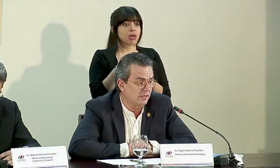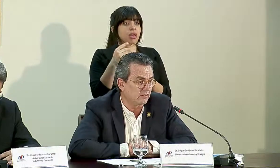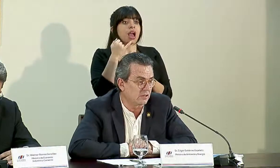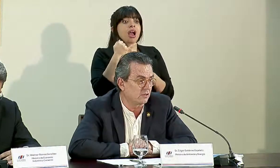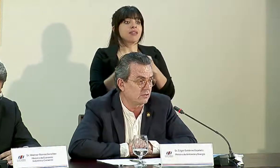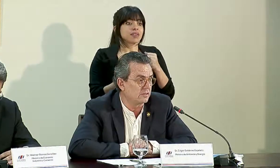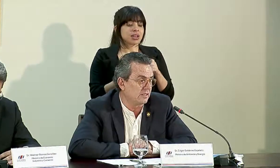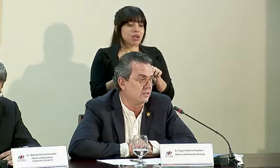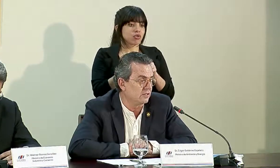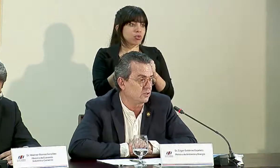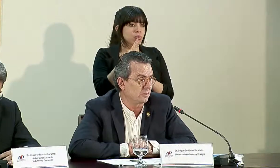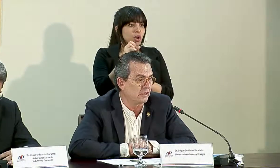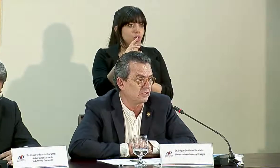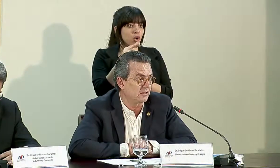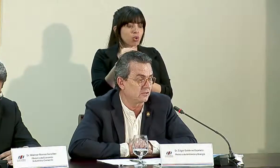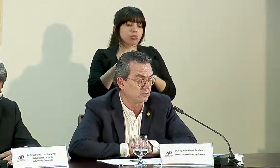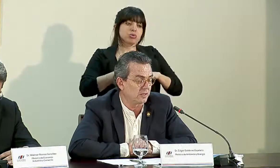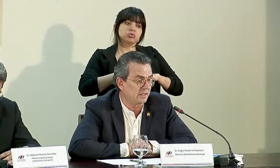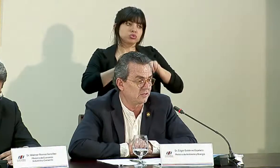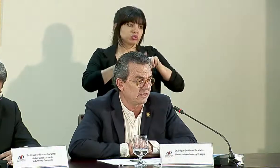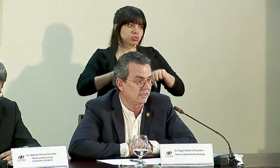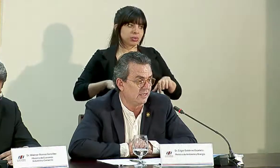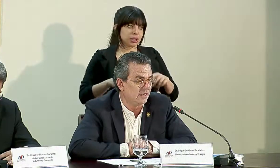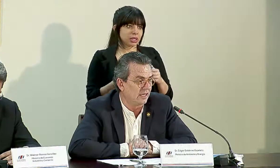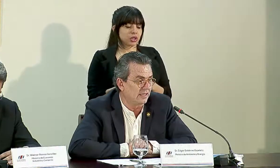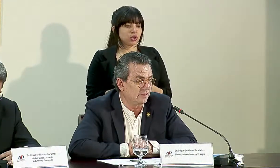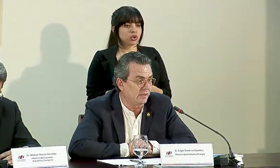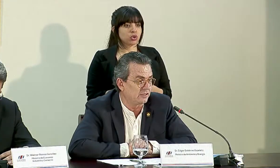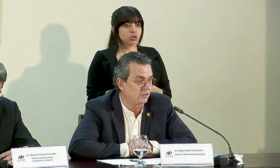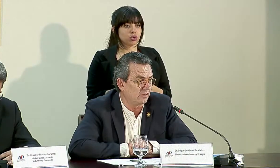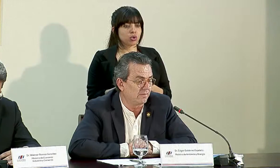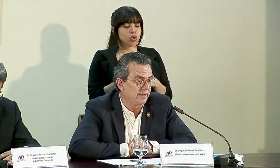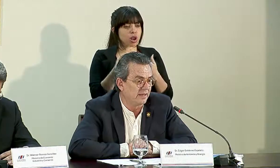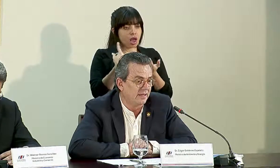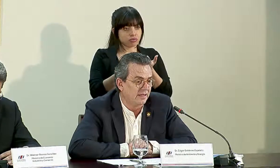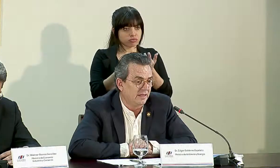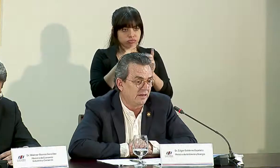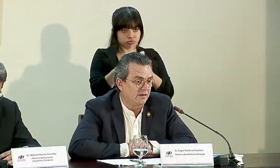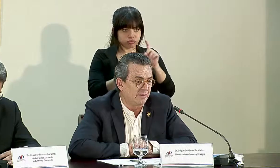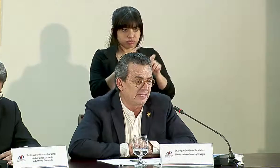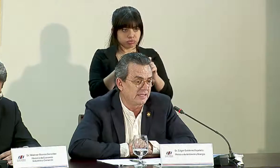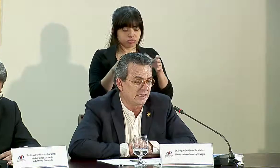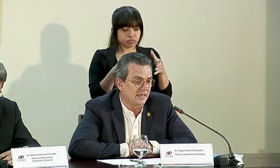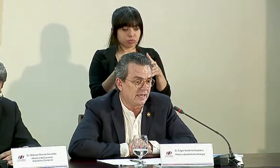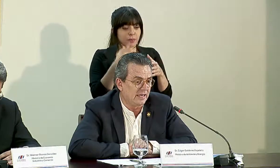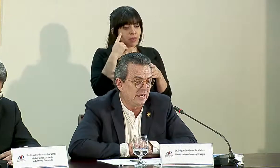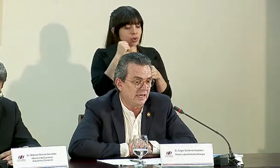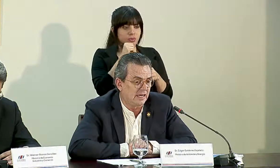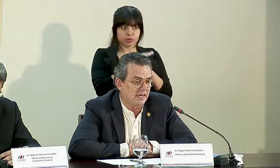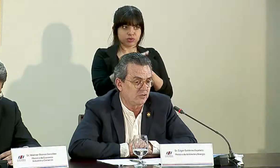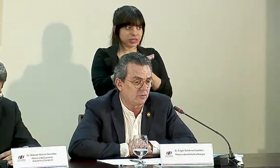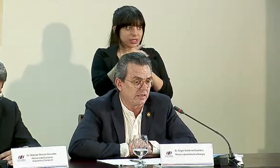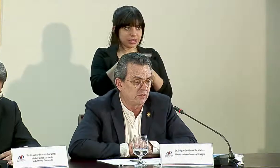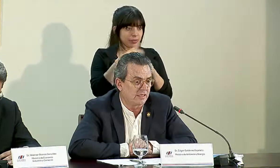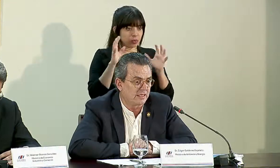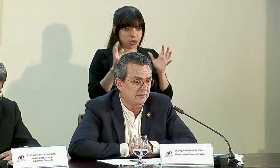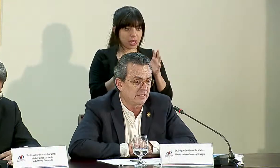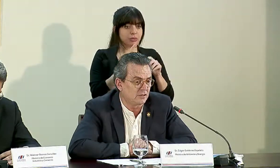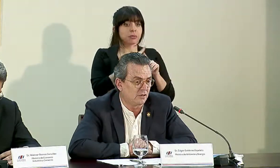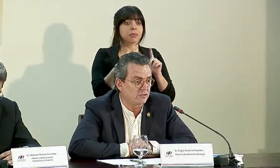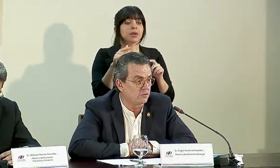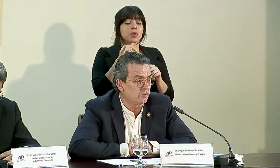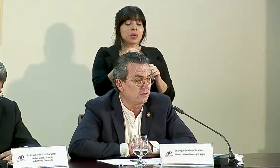terminó rompiéndose el quórum y suspendiéndose la interpelación. A mí me parece que el instrumento